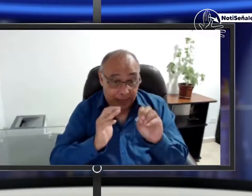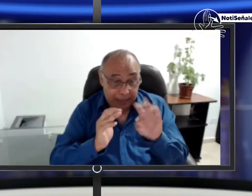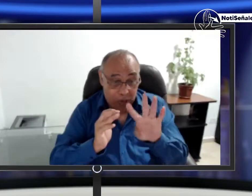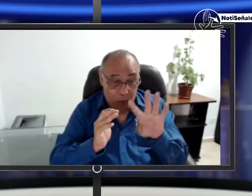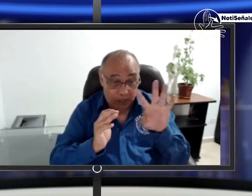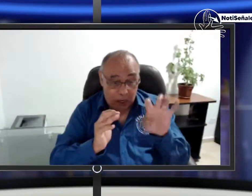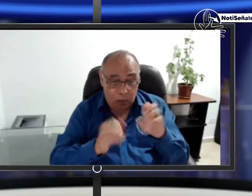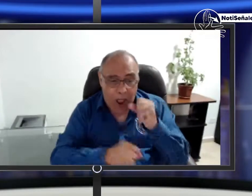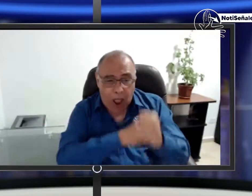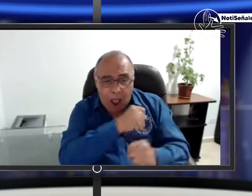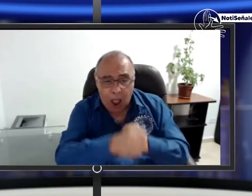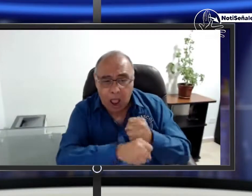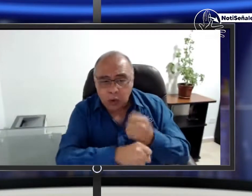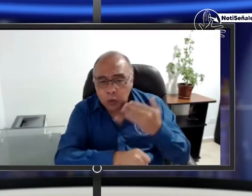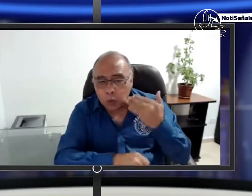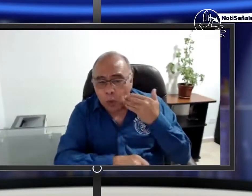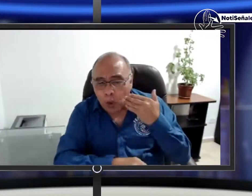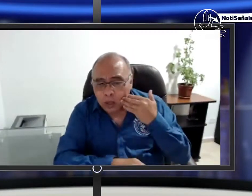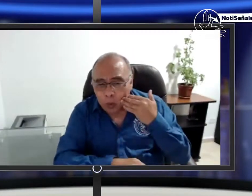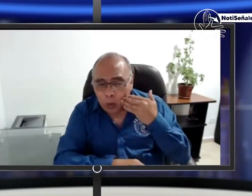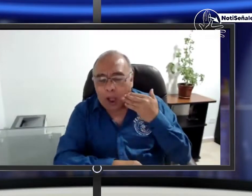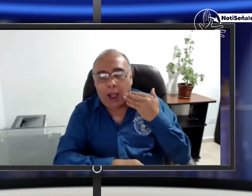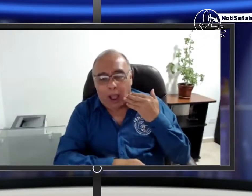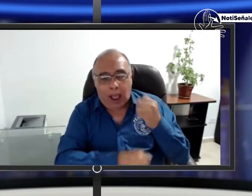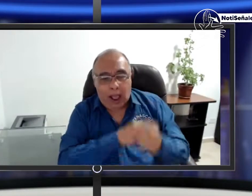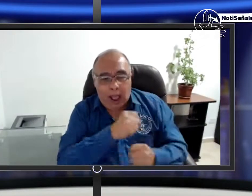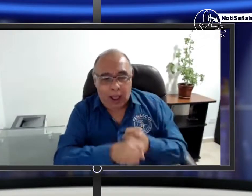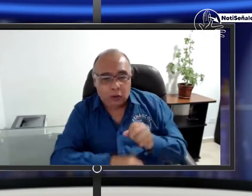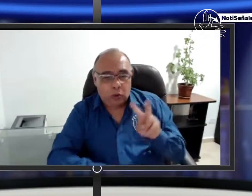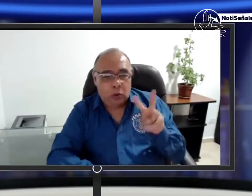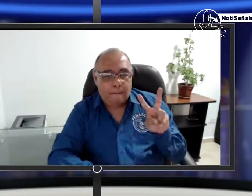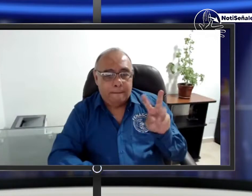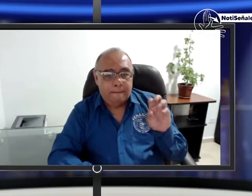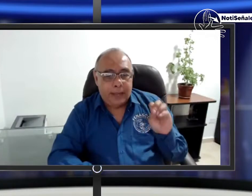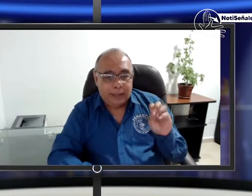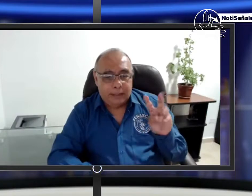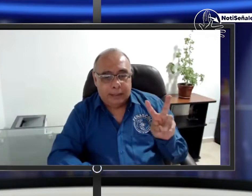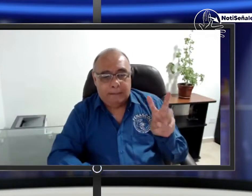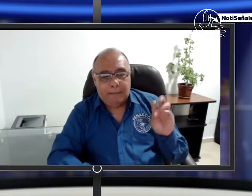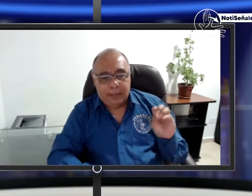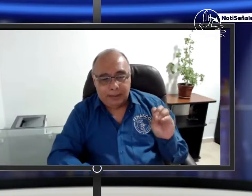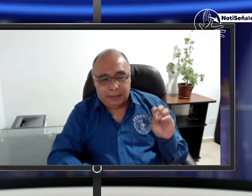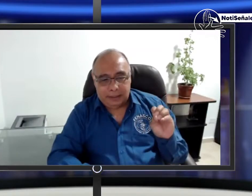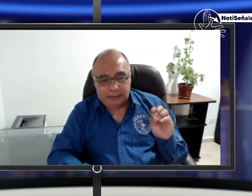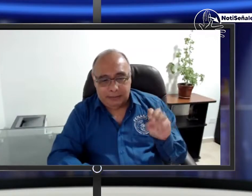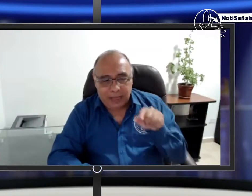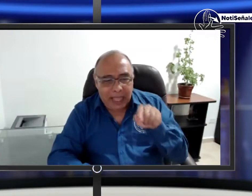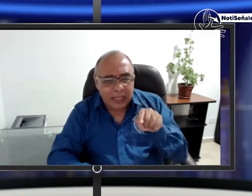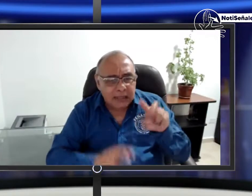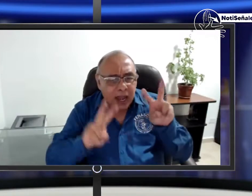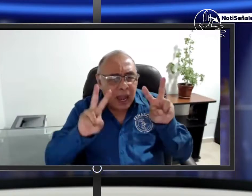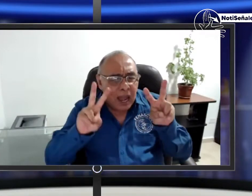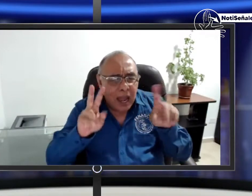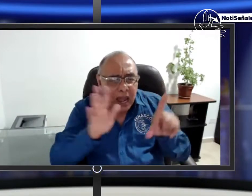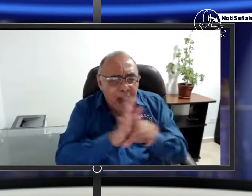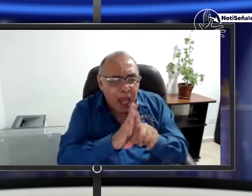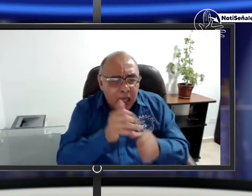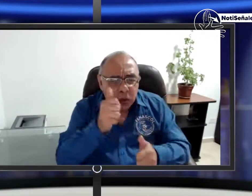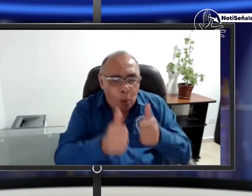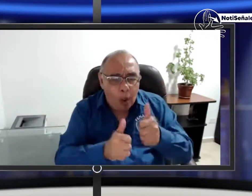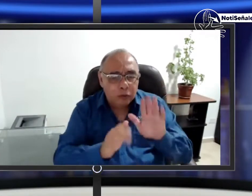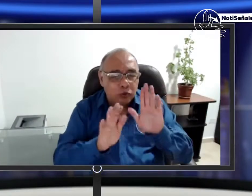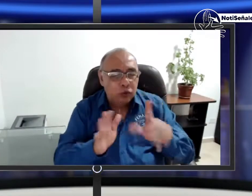pregunta que veo allí frente a la ley 2049 de qué año es desde el año 2020